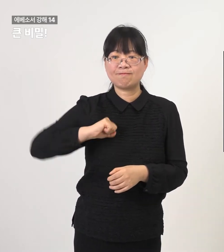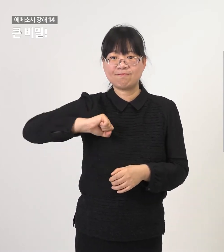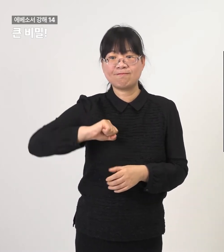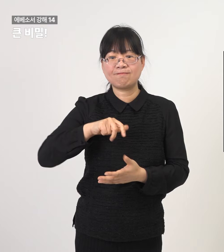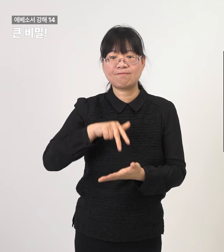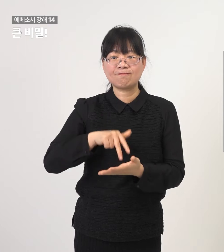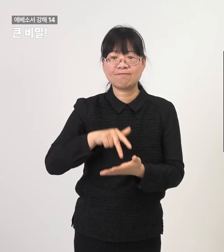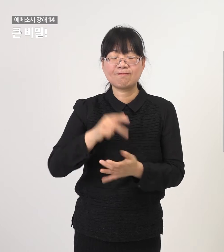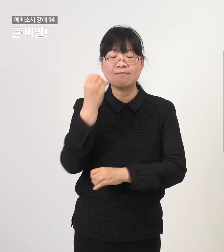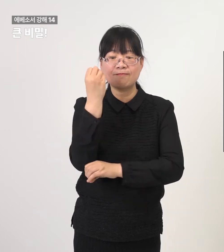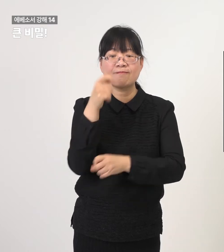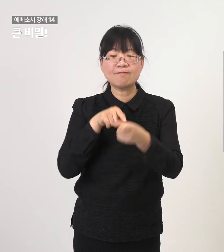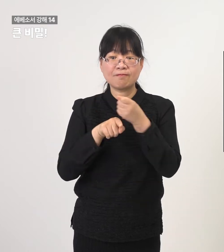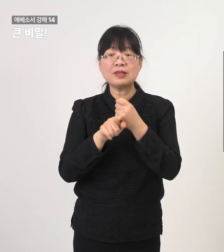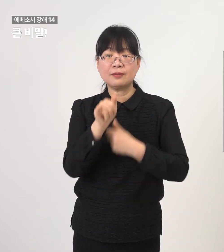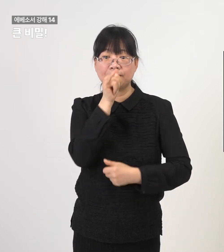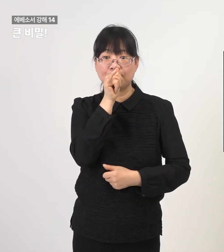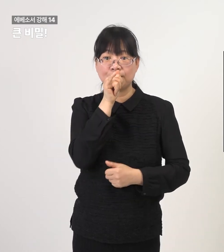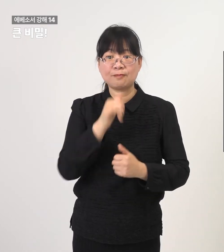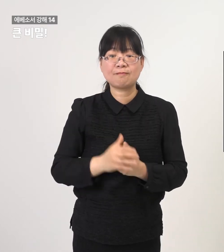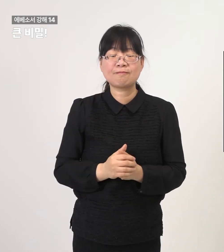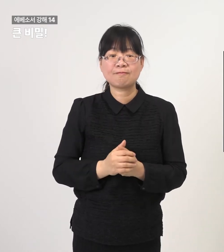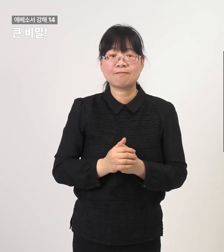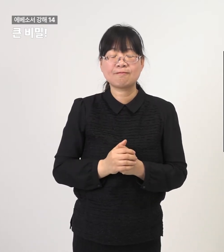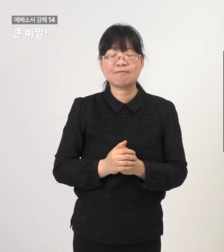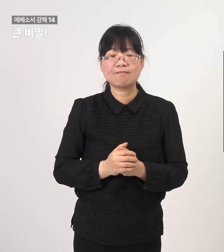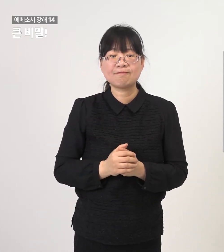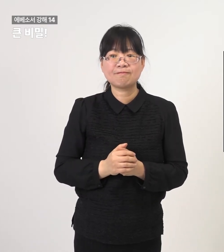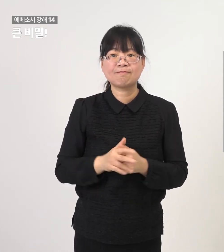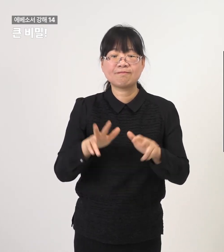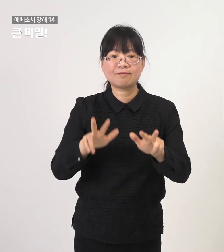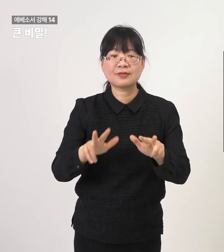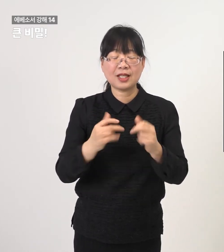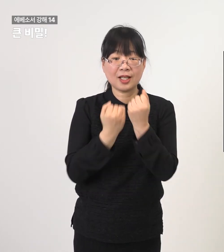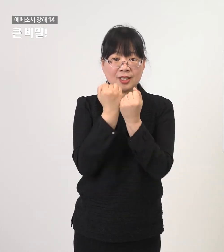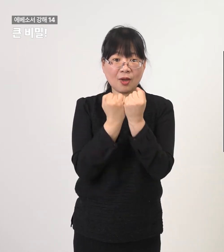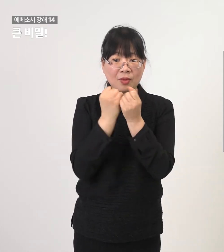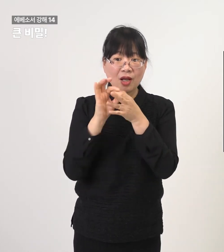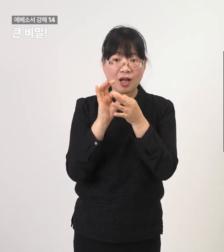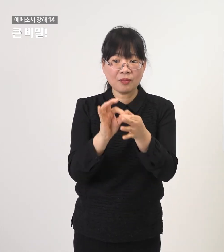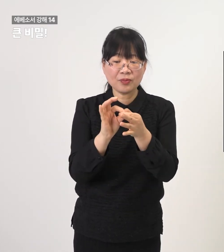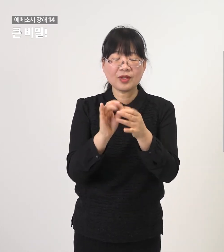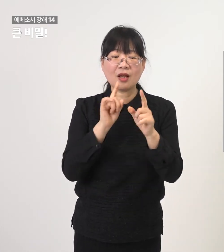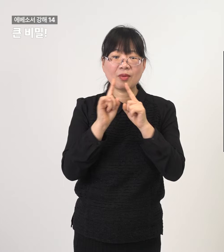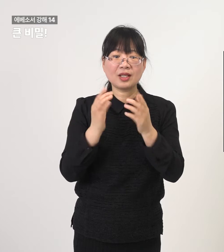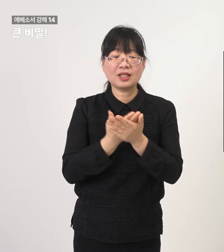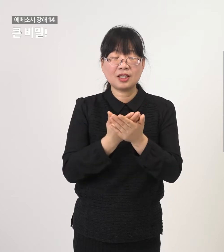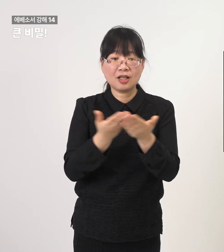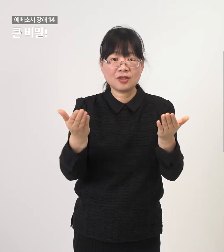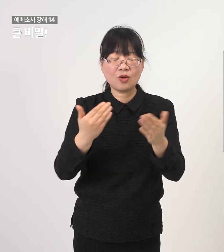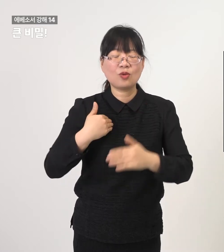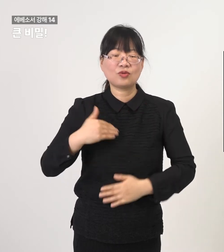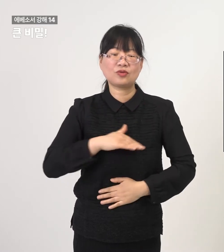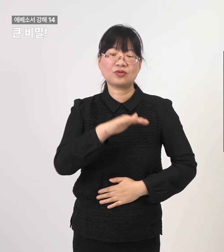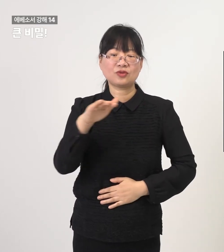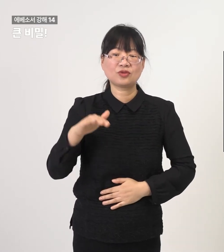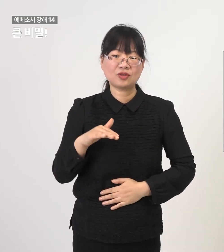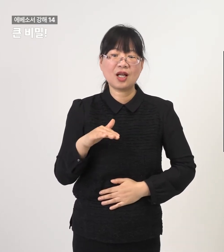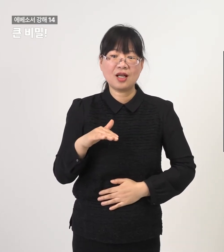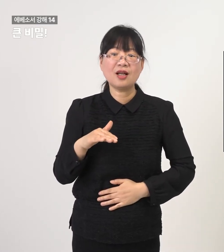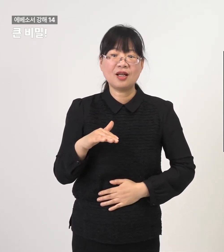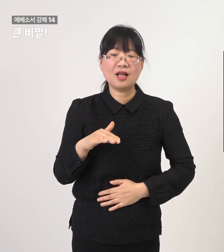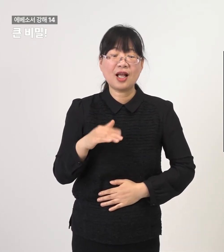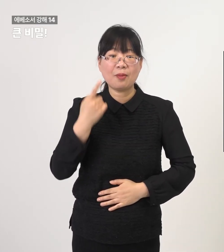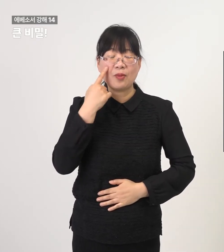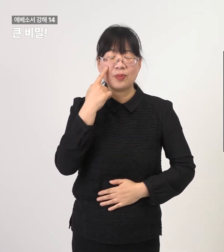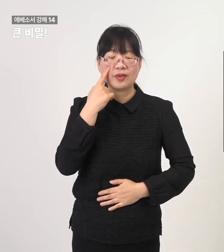차원에서의 원리를 갖고 있어요. 그래서 그 부분은 이제 설명을 하면서, 말씀을 나누면서 우리가 좀 풀어갈